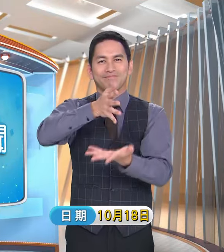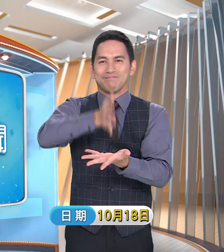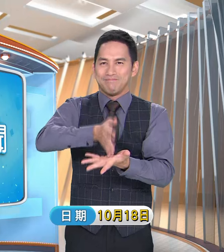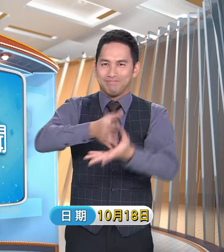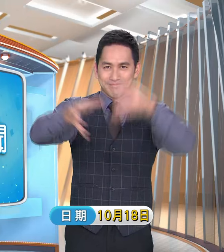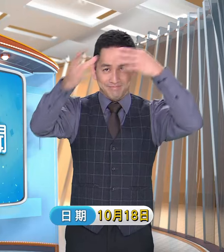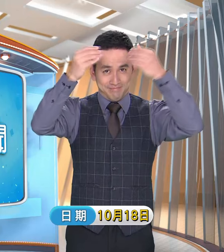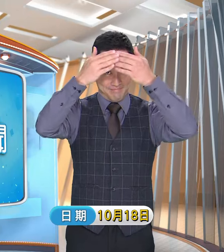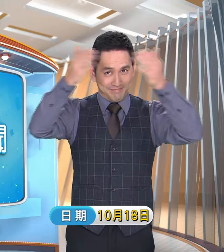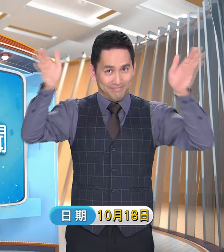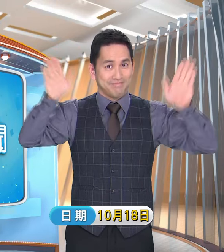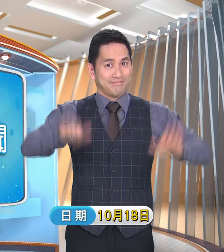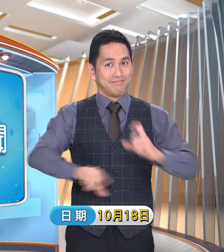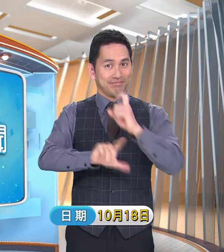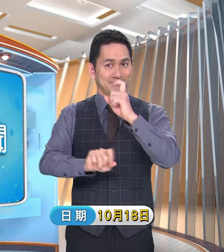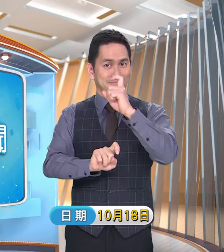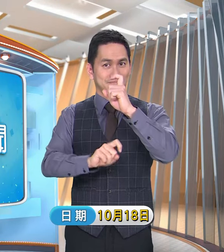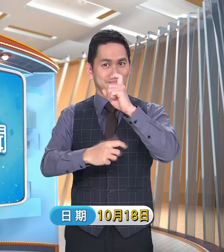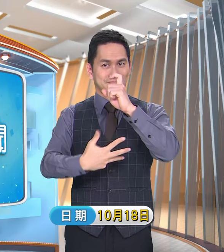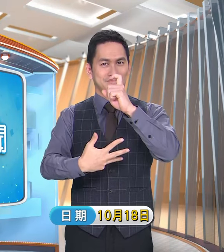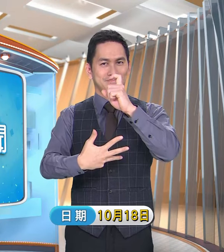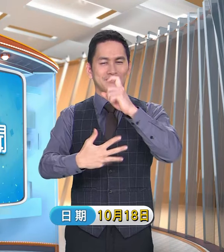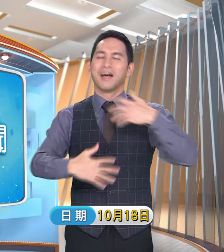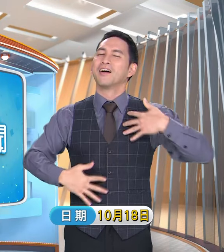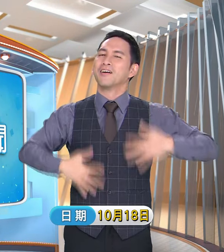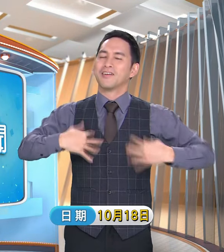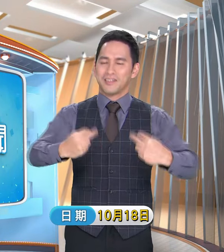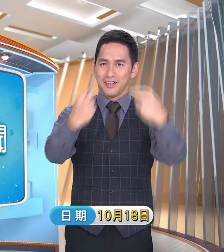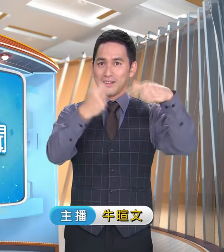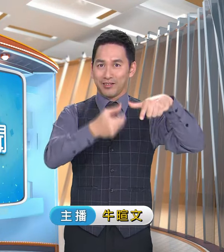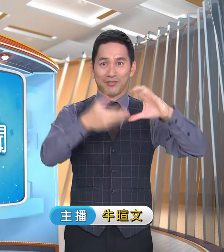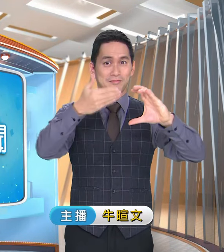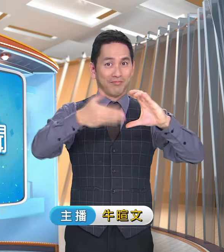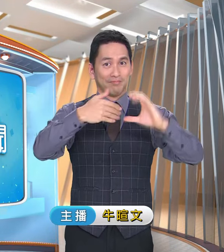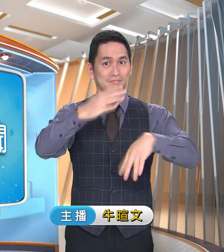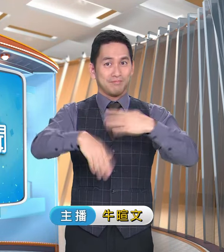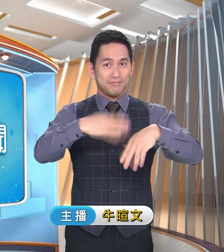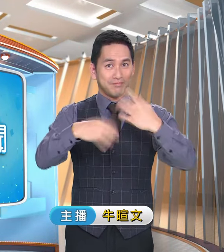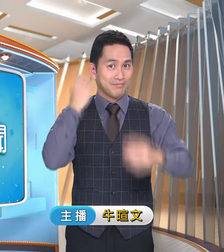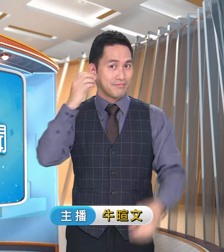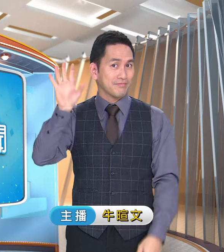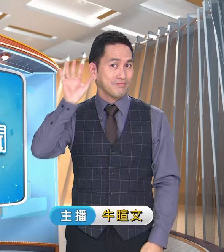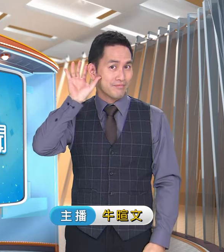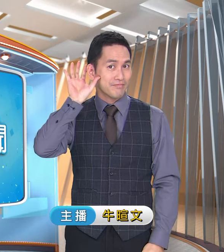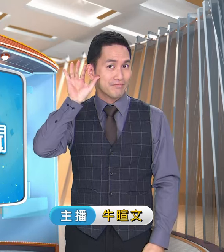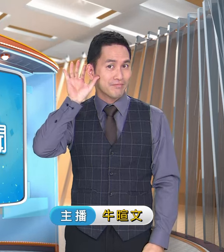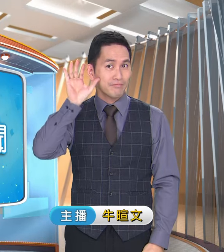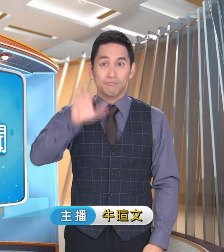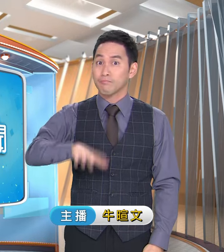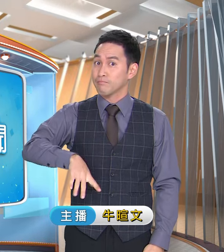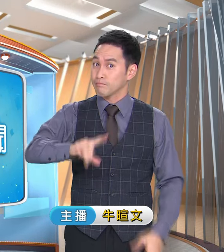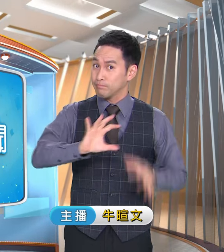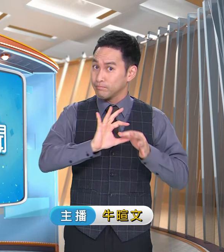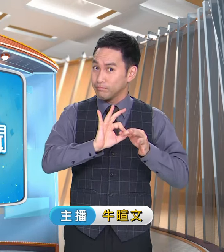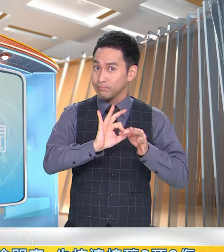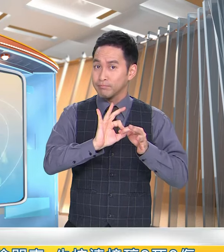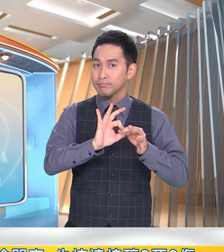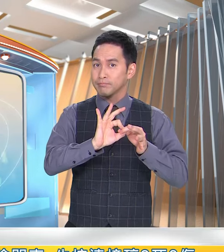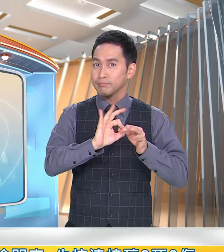看新闻，开视野，欢迎收看今天10月18号的公视手语新闻。首先来关心，